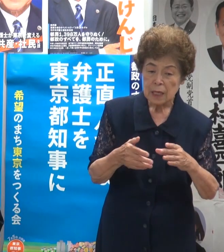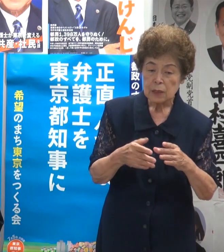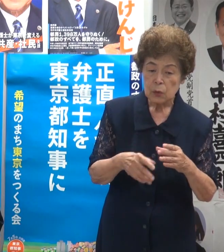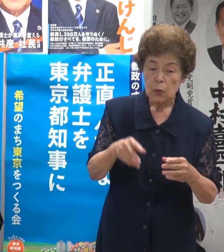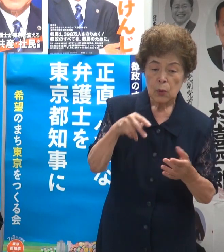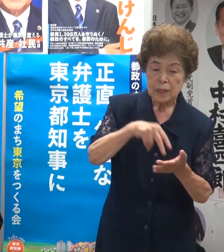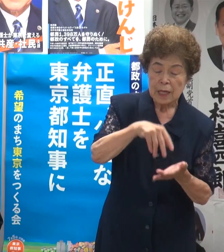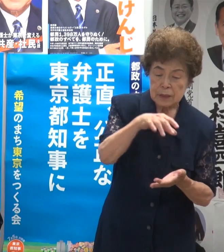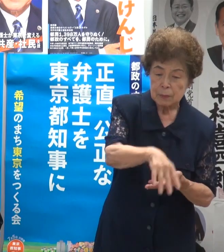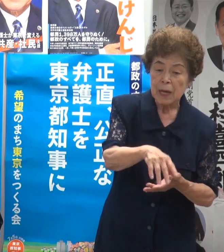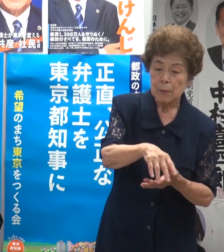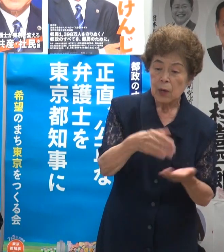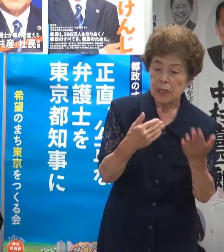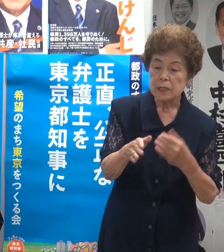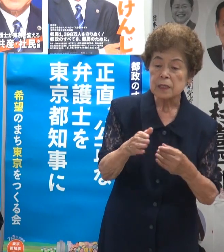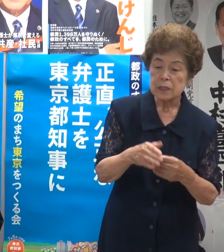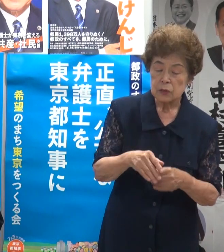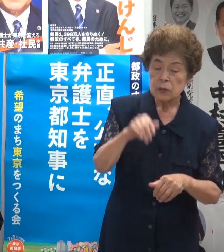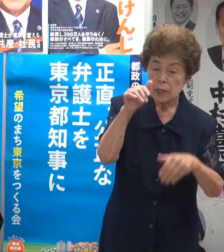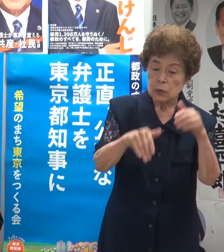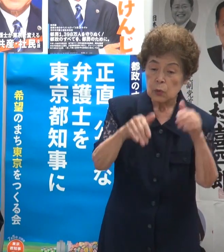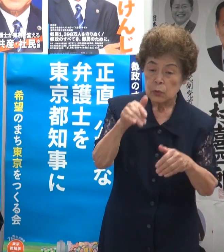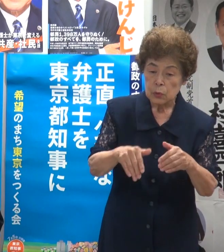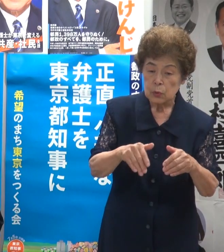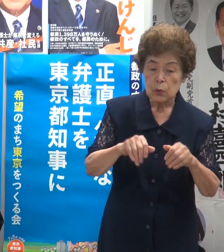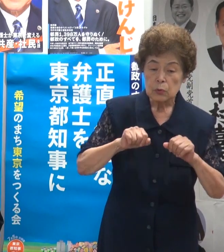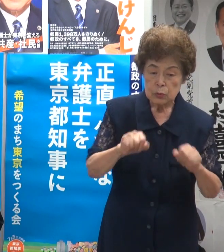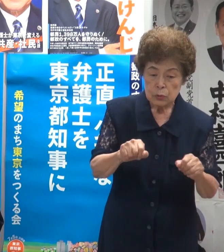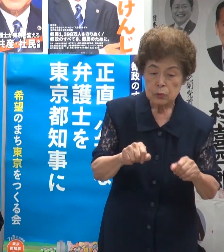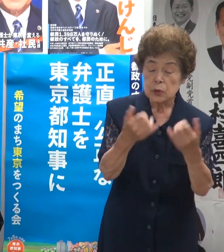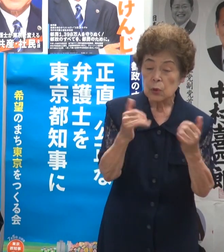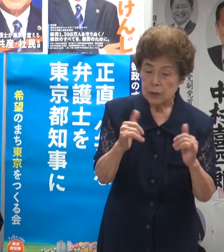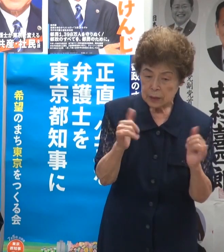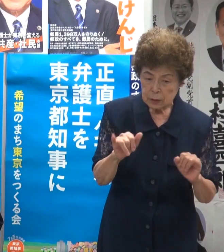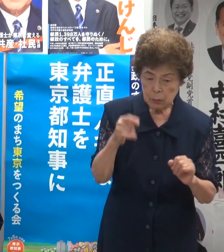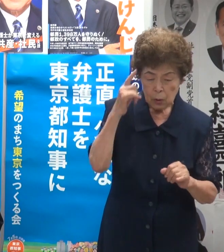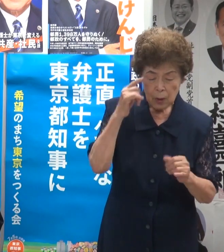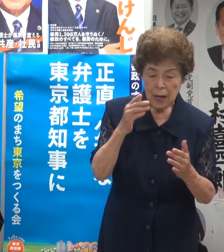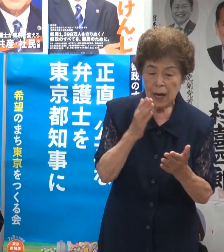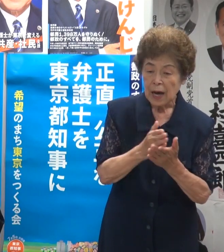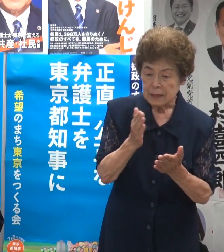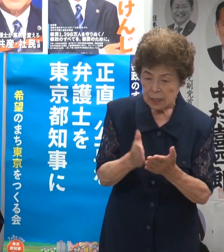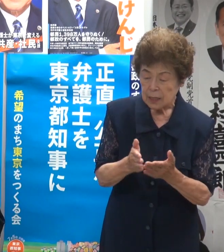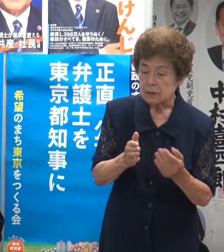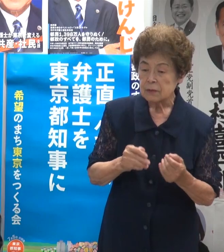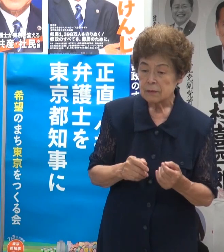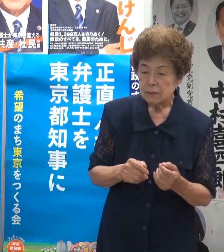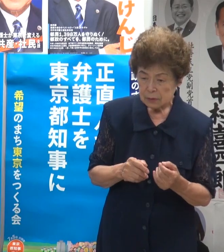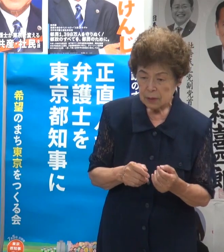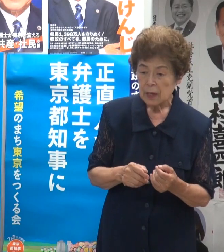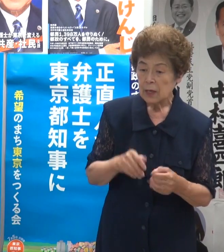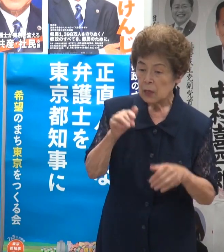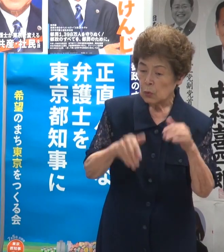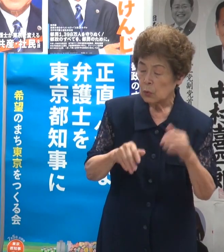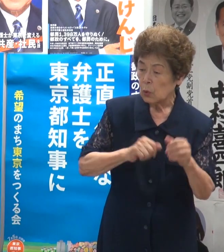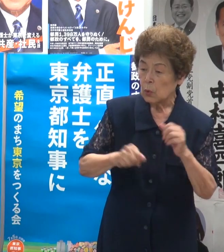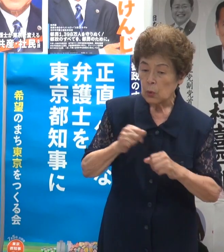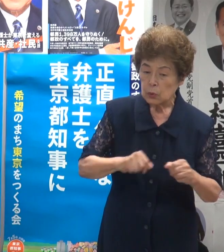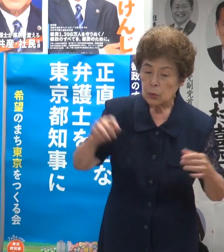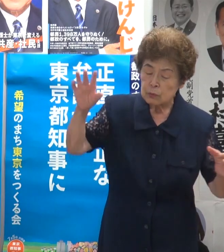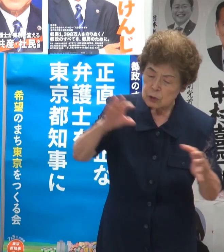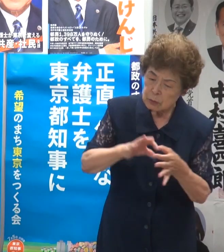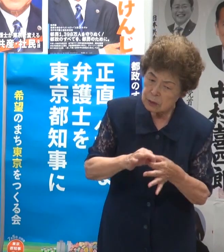それが投票という意味では有権者にとって投票の判断材料につながって投票行動に結びついたのではないかと、そこ